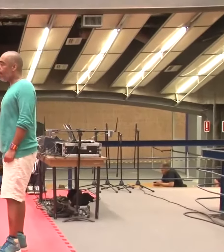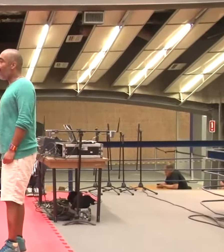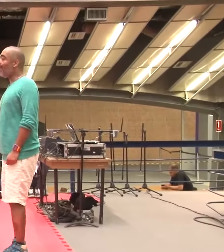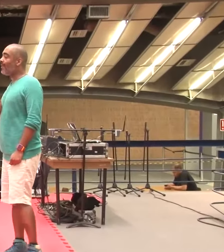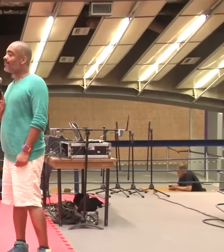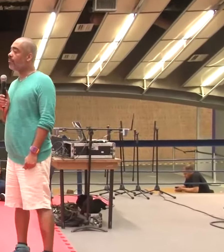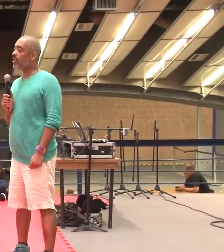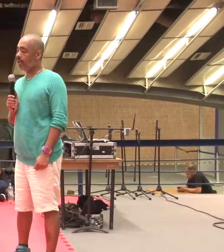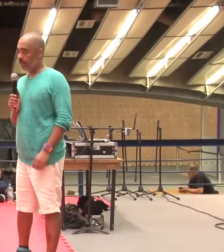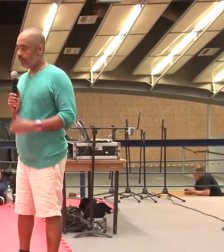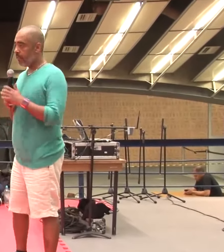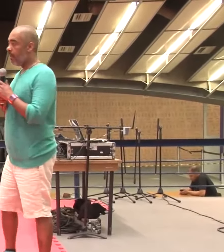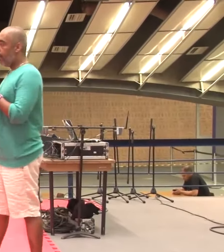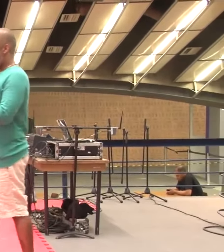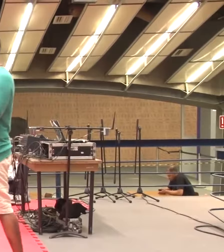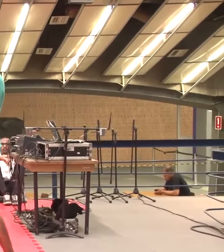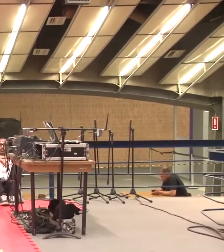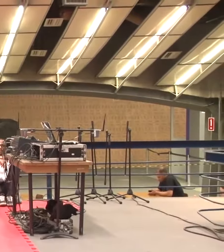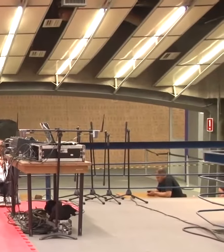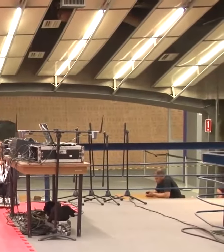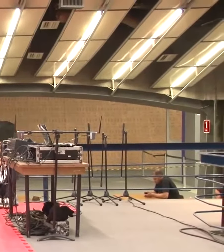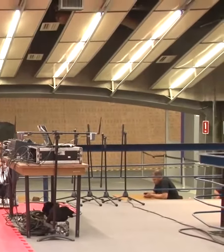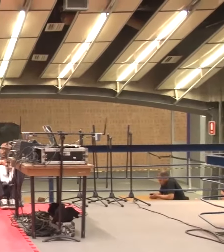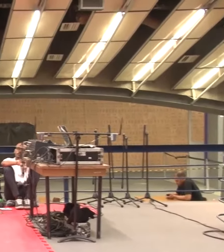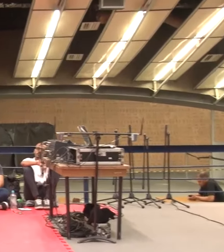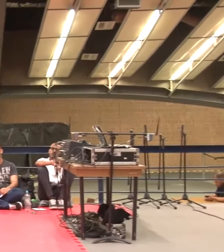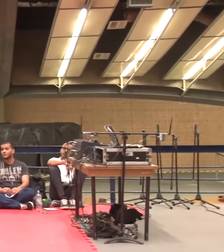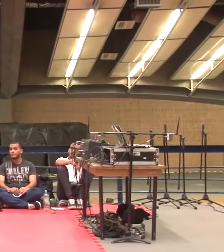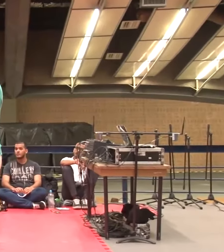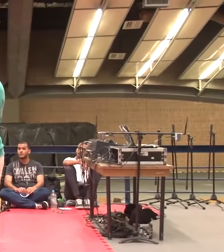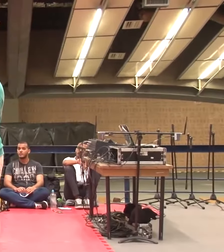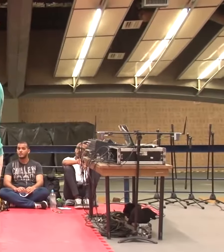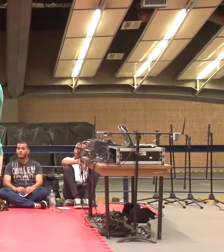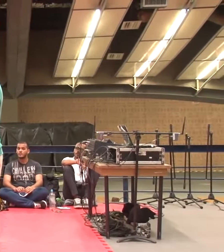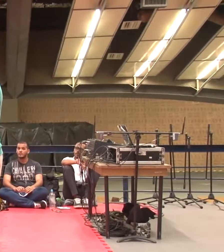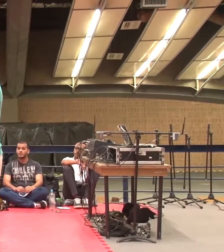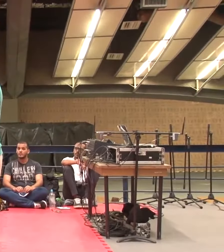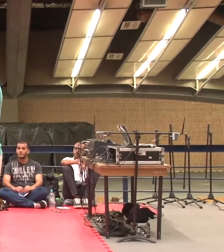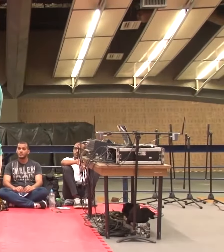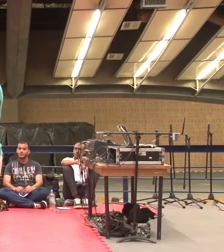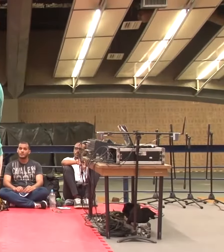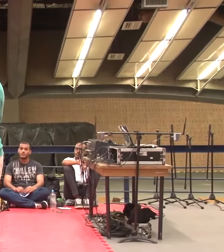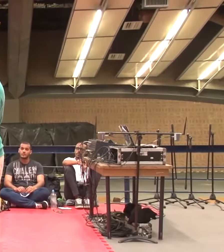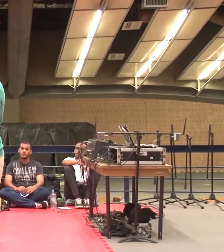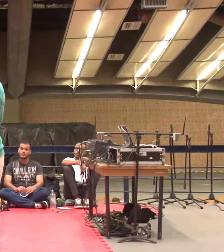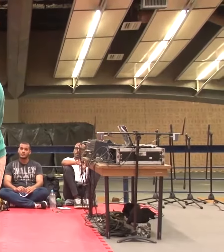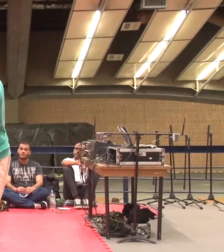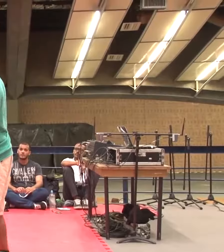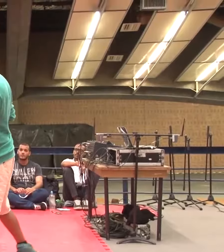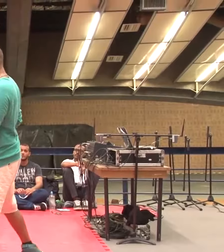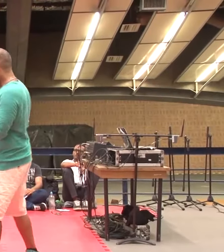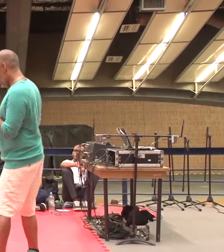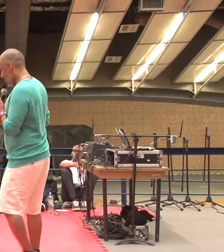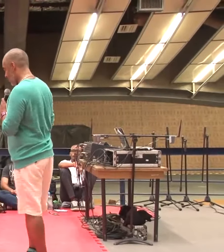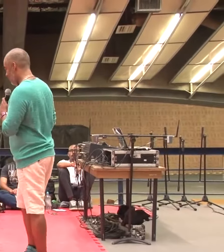espanhol chamado A Redenção de Kant. Está aqui na Pinacoteca do Estado, inclusive, viu? A Redenção de Kant.